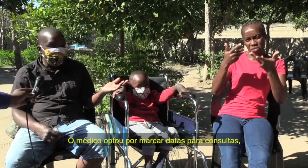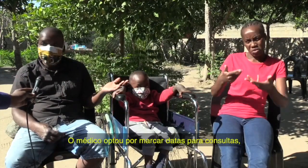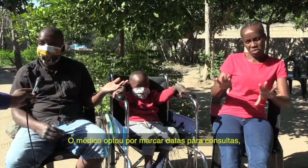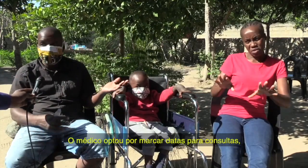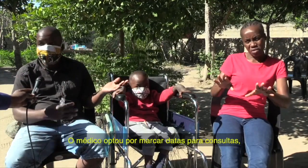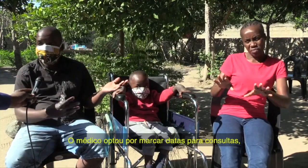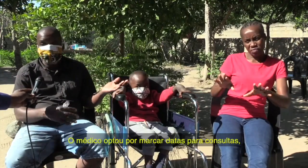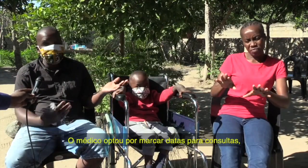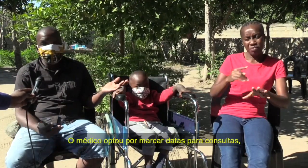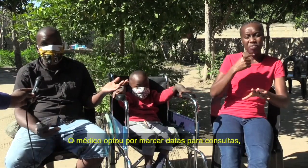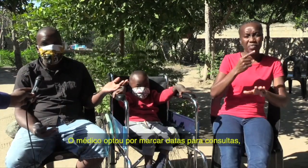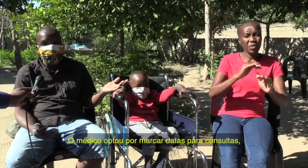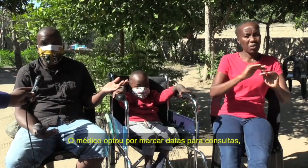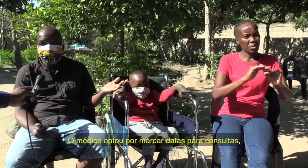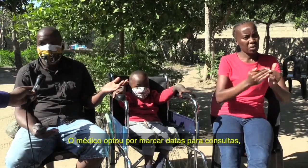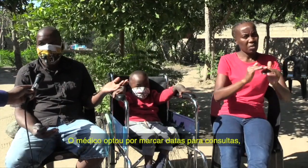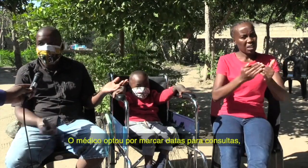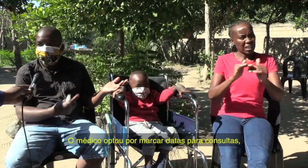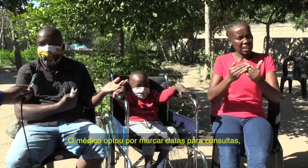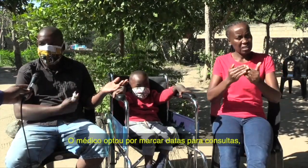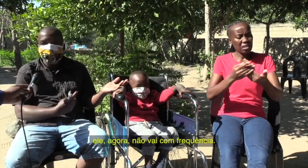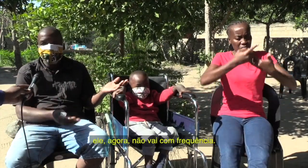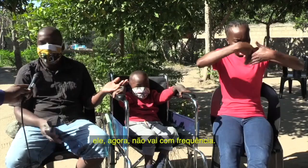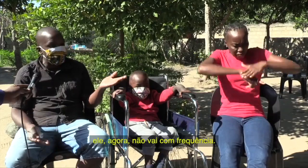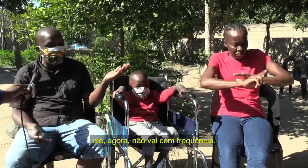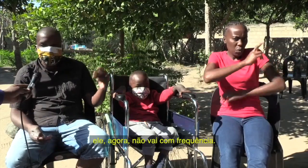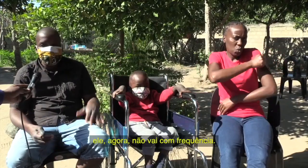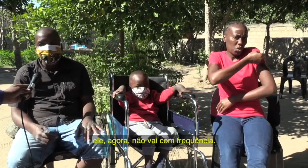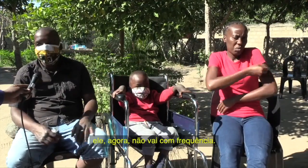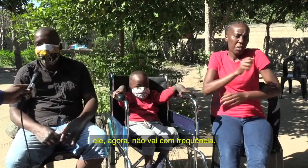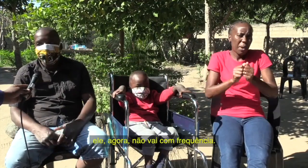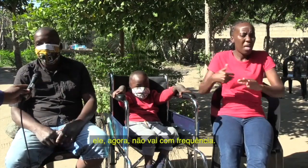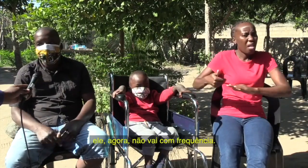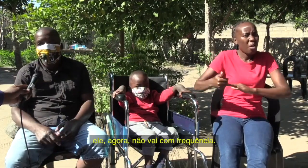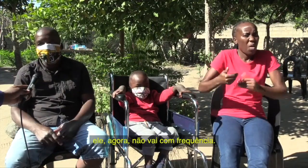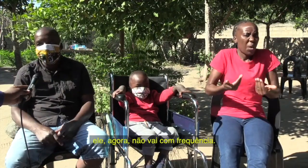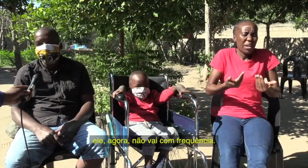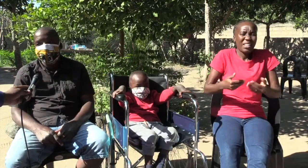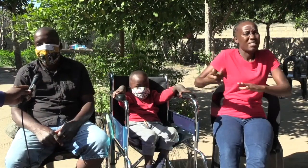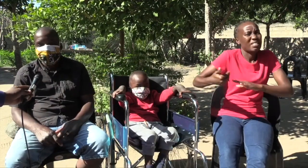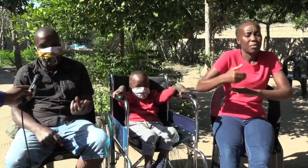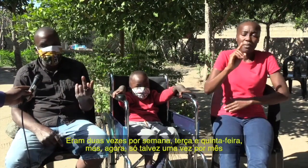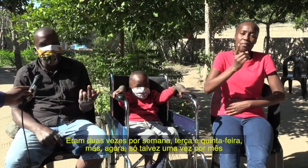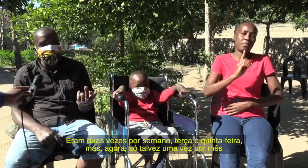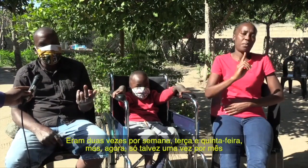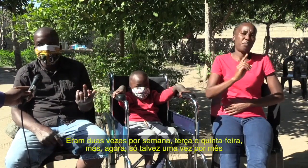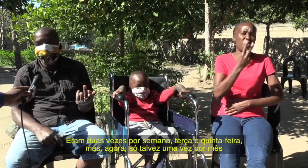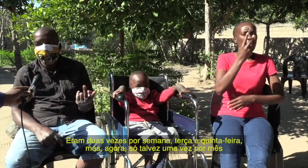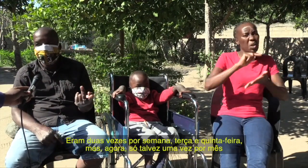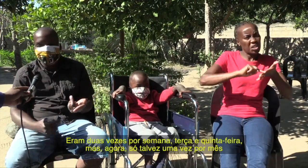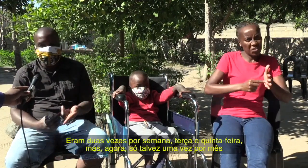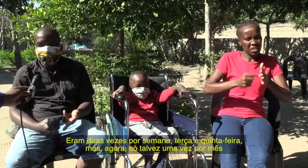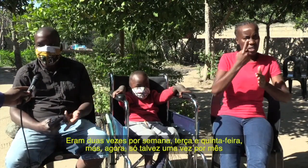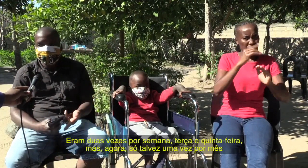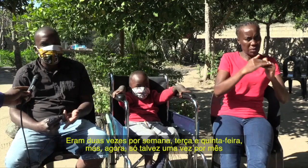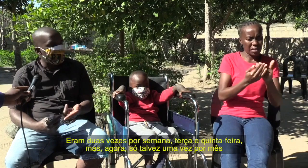marcar algumas datas para ele mas sempre agora ele não vai com frequência eram duas vezes